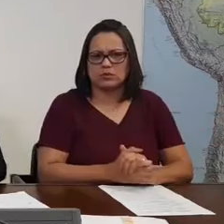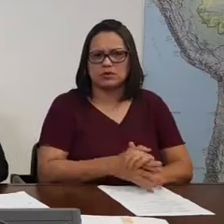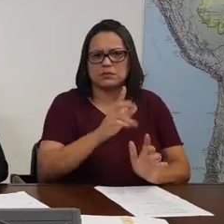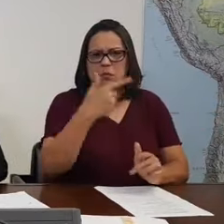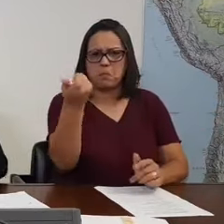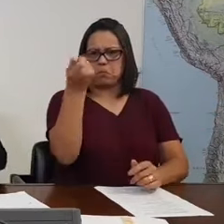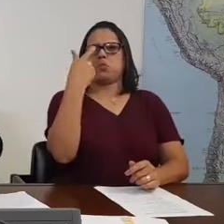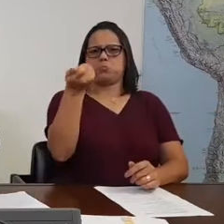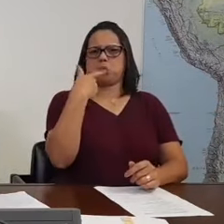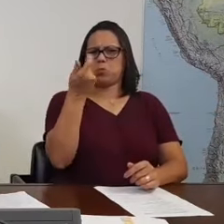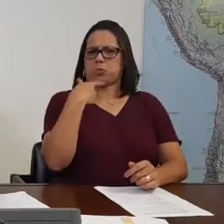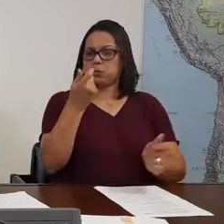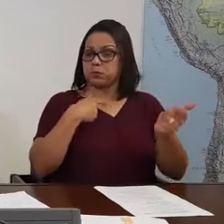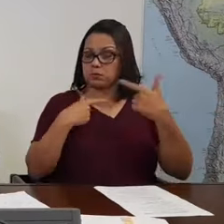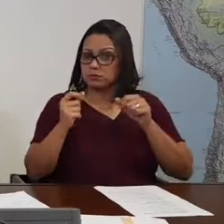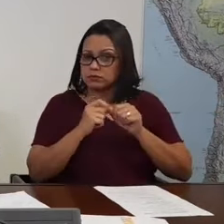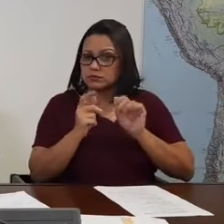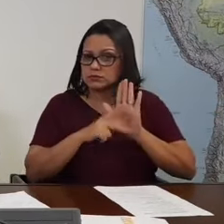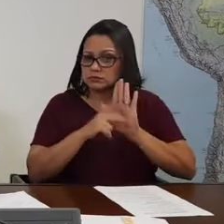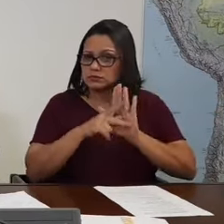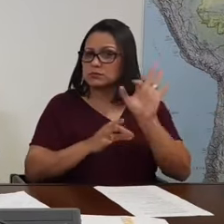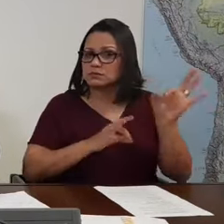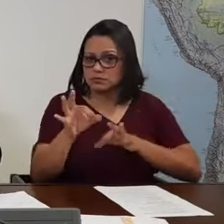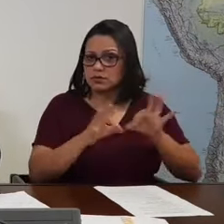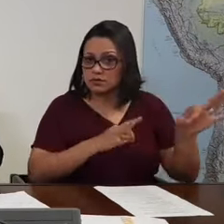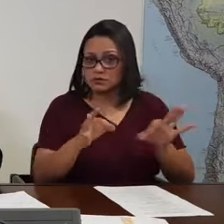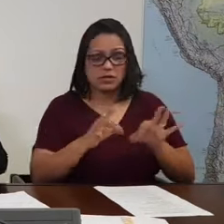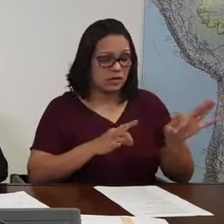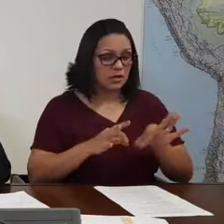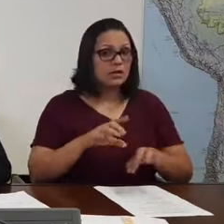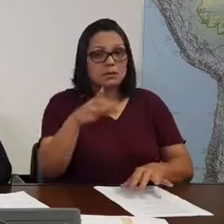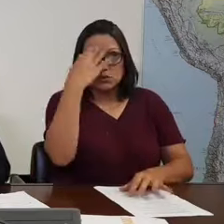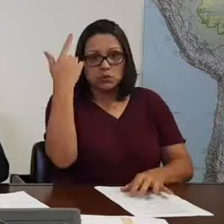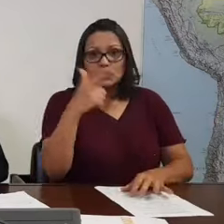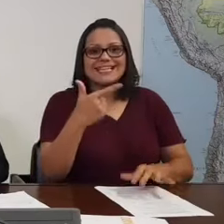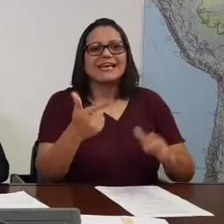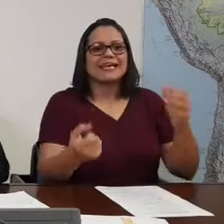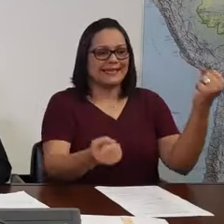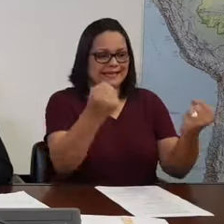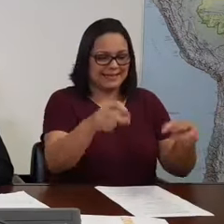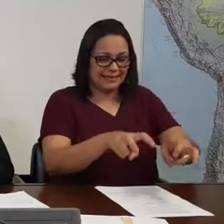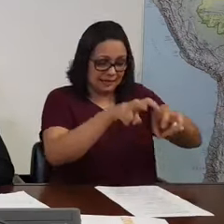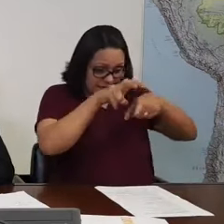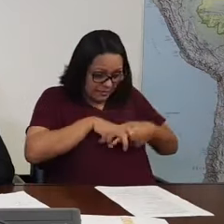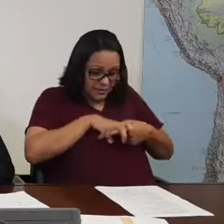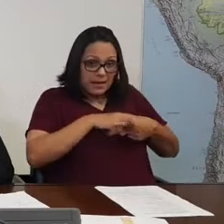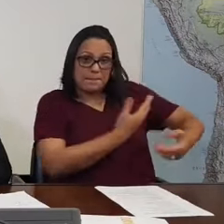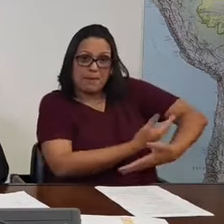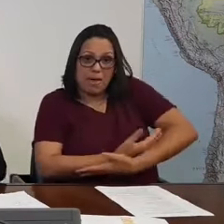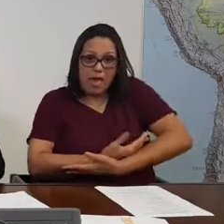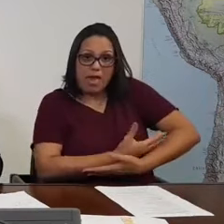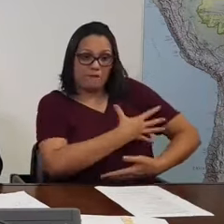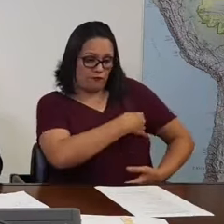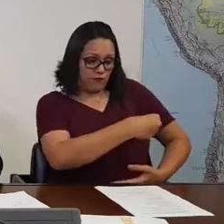pancada. Eu, no meu projeto, eu estou botando lá, e quem não tem a cadeirinha no carro para transportar o filho,